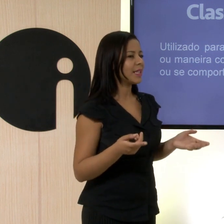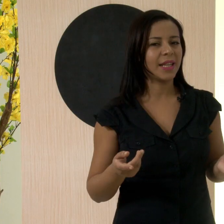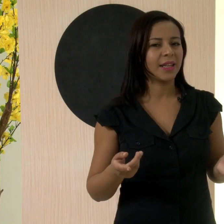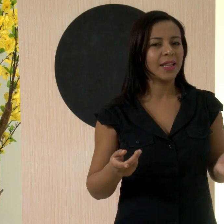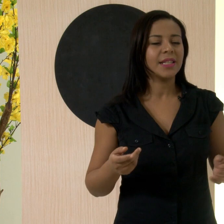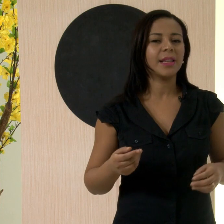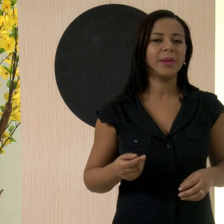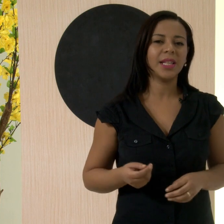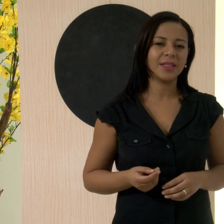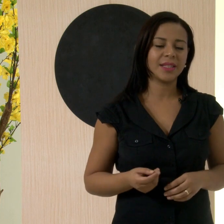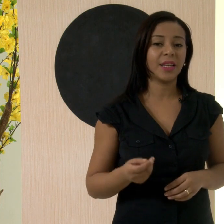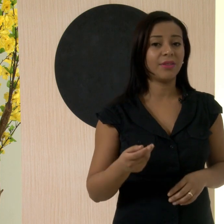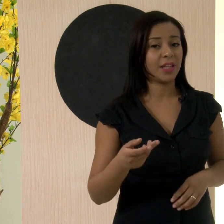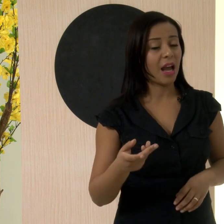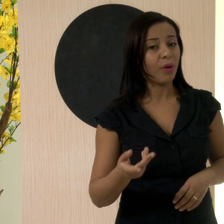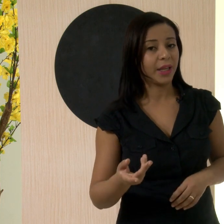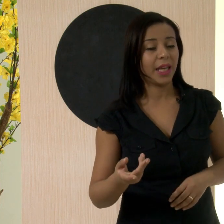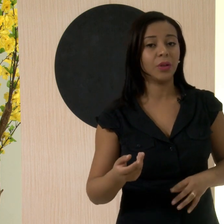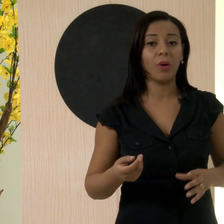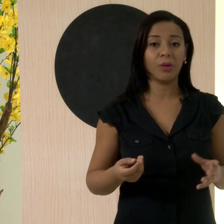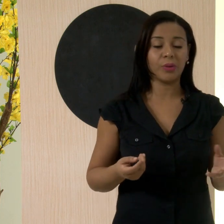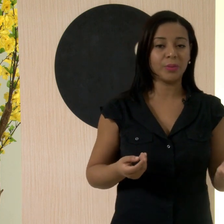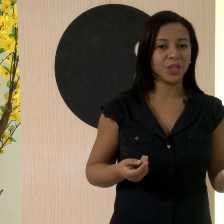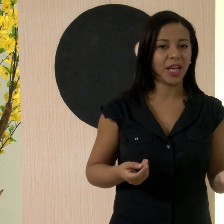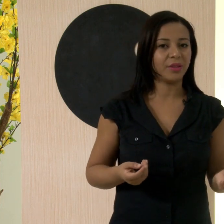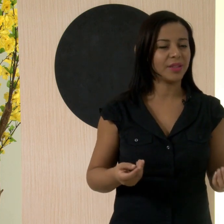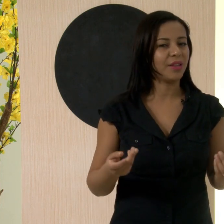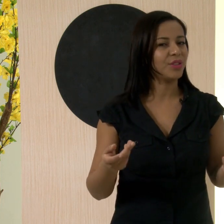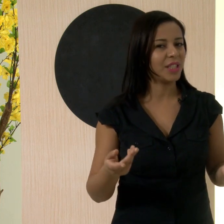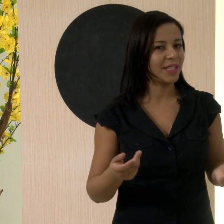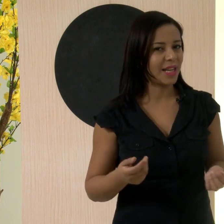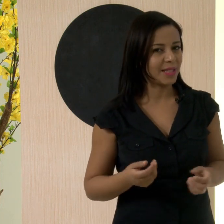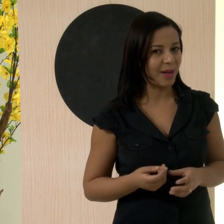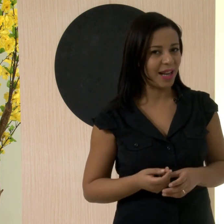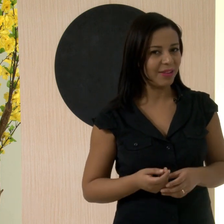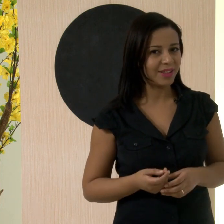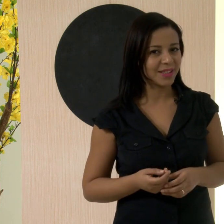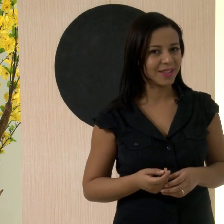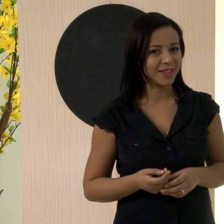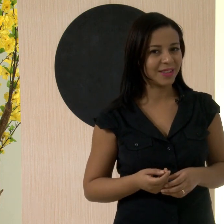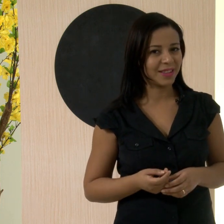você, saberia descrever alguém ou algum objeto sem utilizar as palavras?